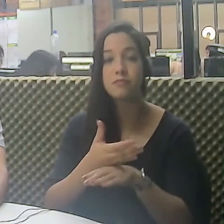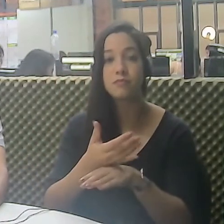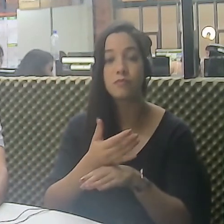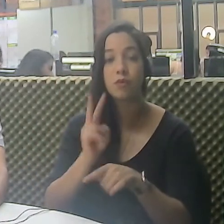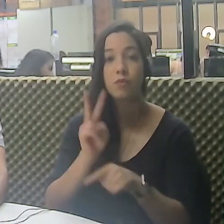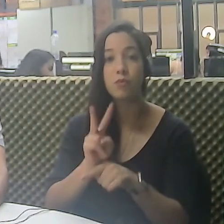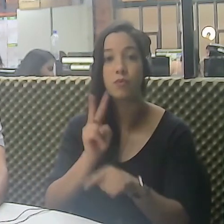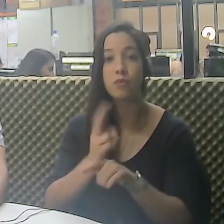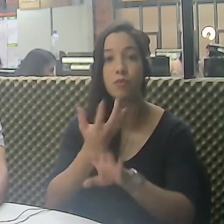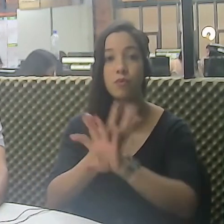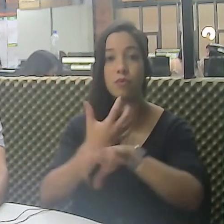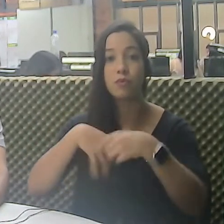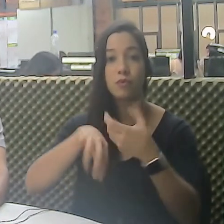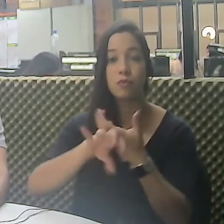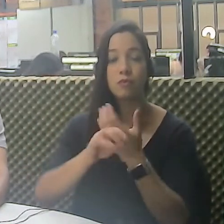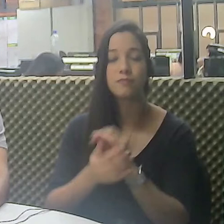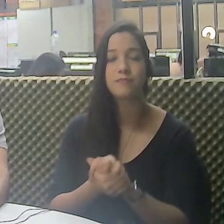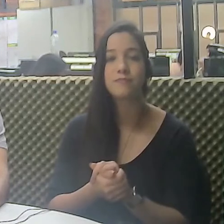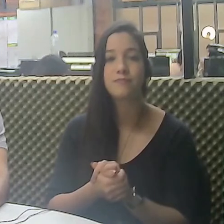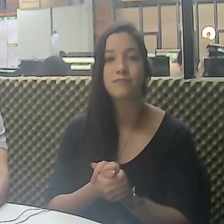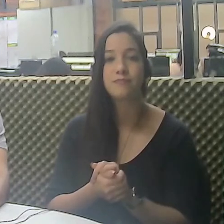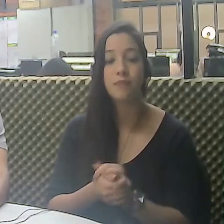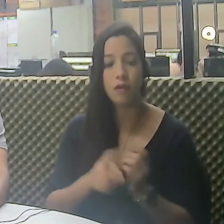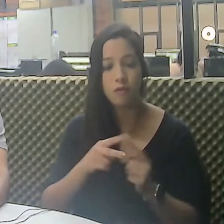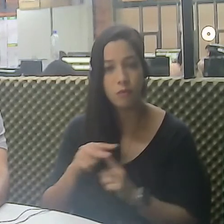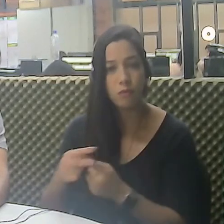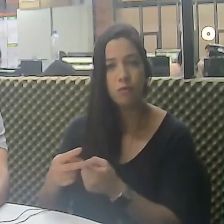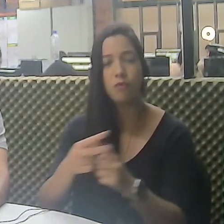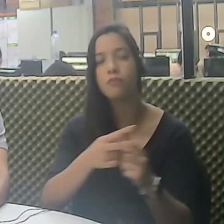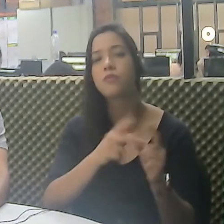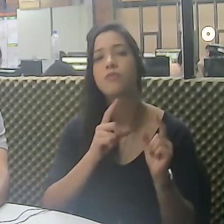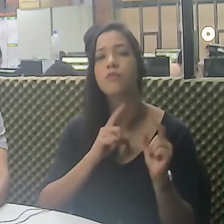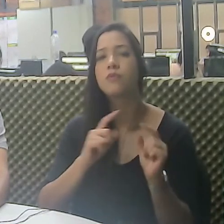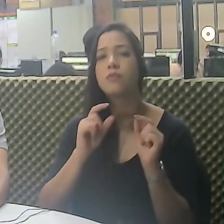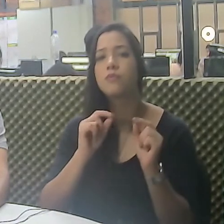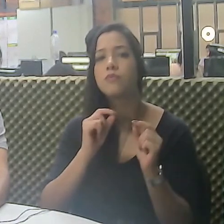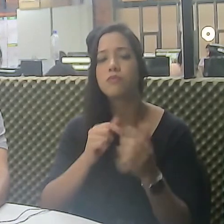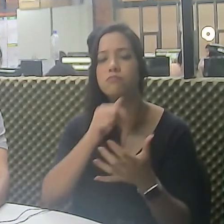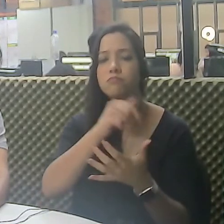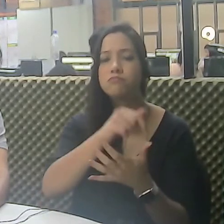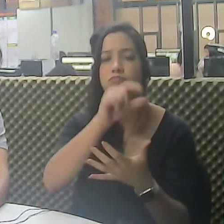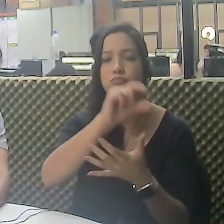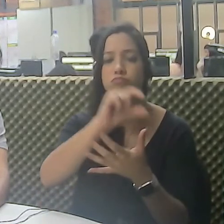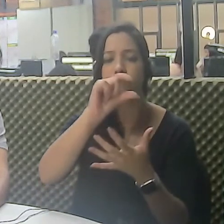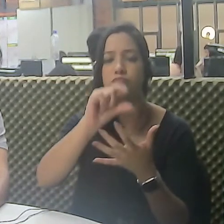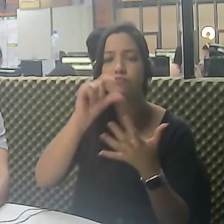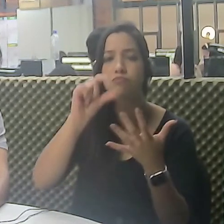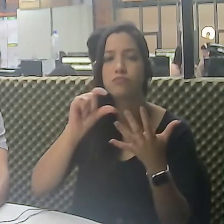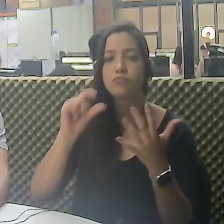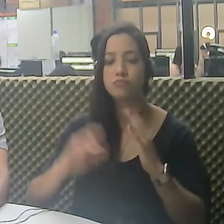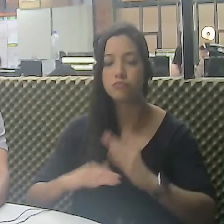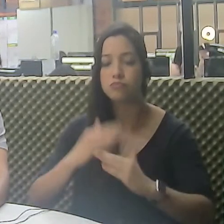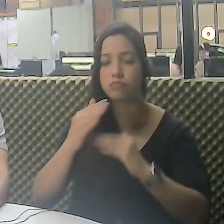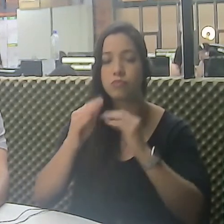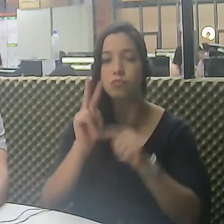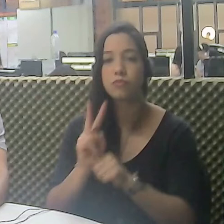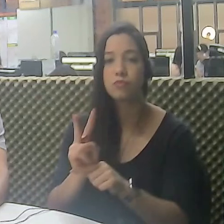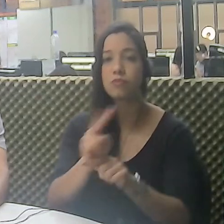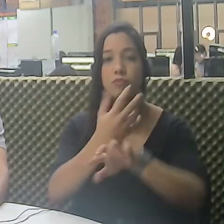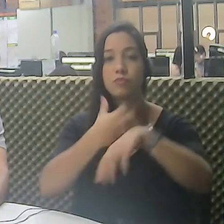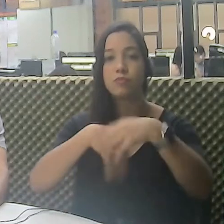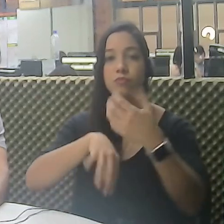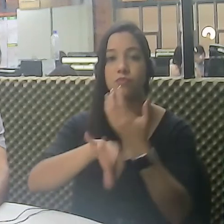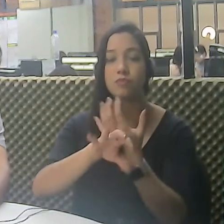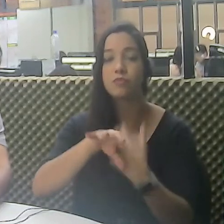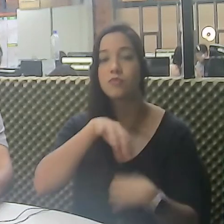preservação dos ecossistemas. Essas oficinas contam um pouquinho de cada coisa na parte de preservação ambiental, na